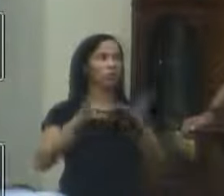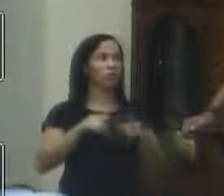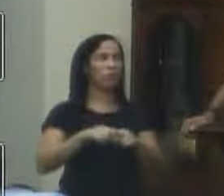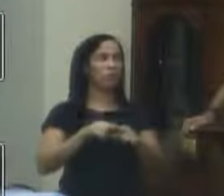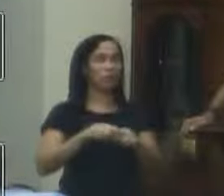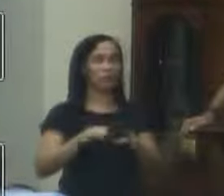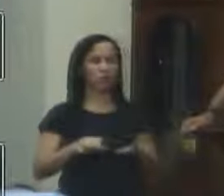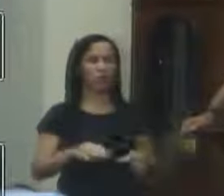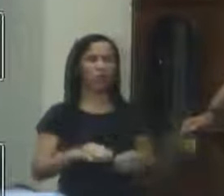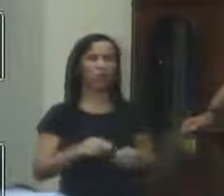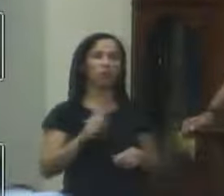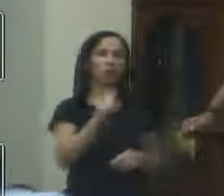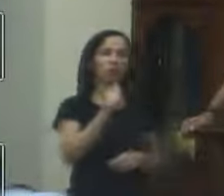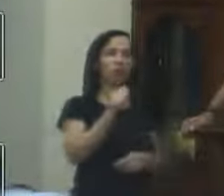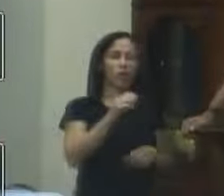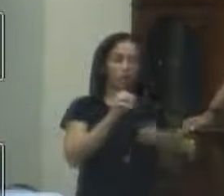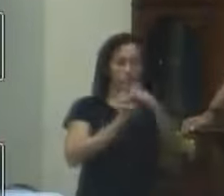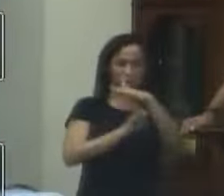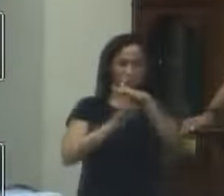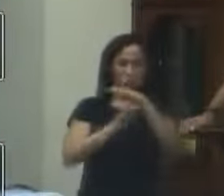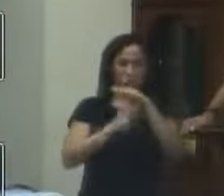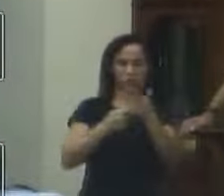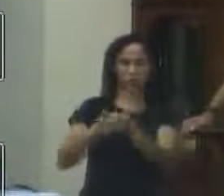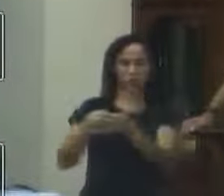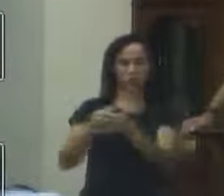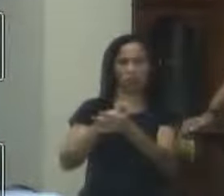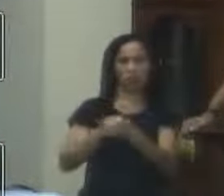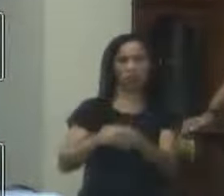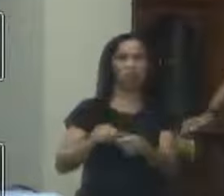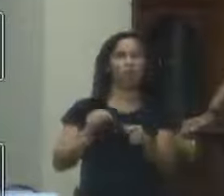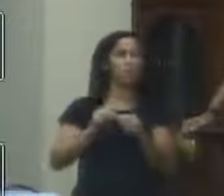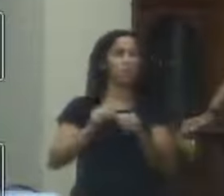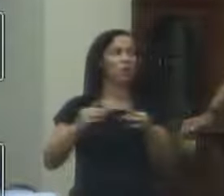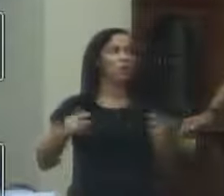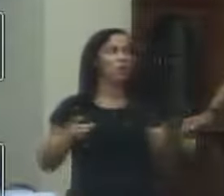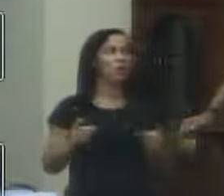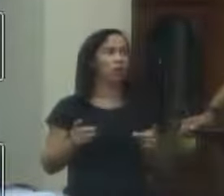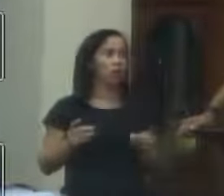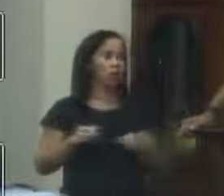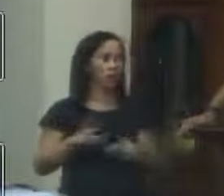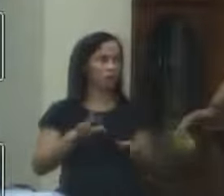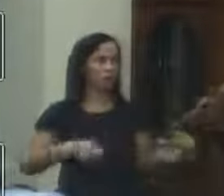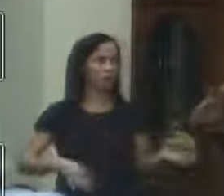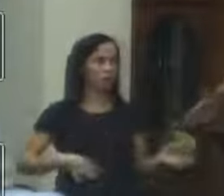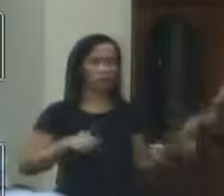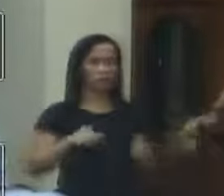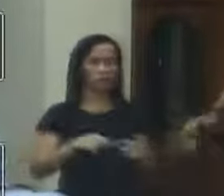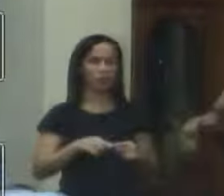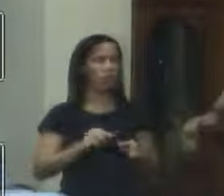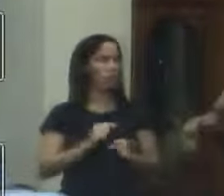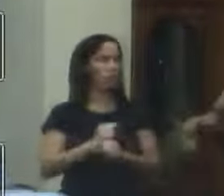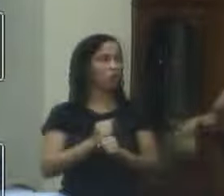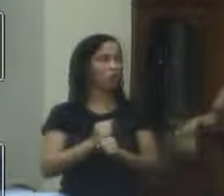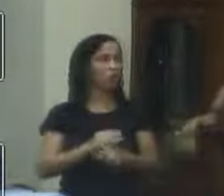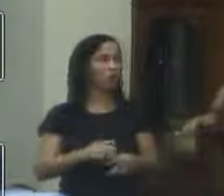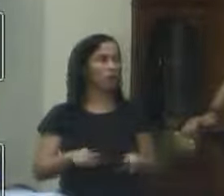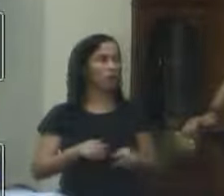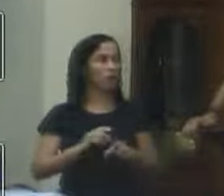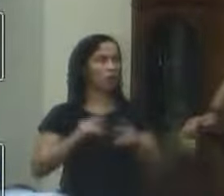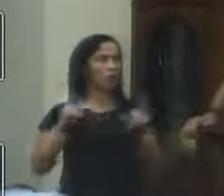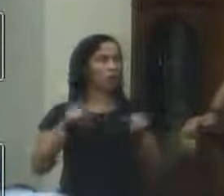espaço, a Acritur paga pela cessão e explora comercialmente o Carnaval de Conservatório. Esse ano o modelo foi diferente.